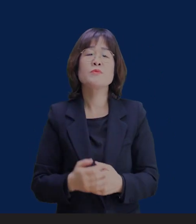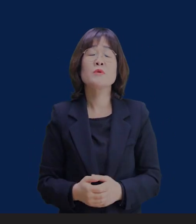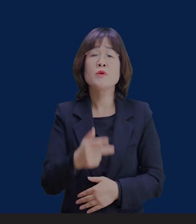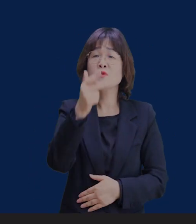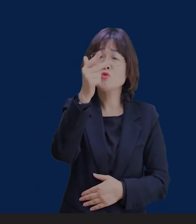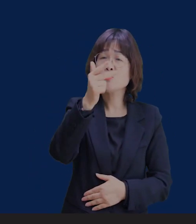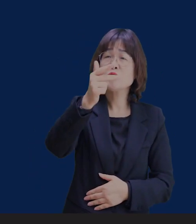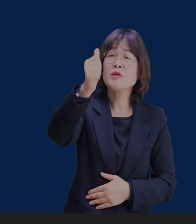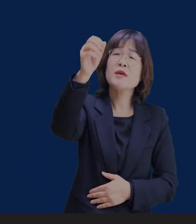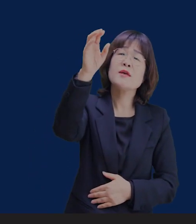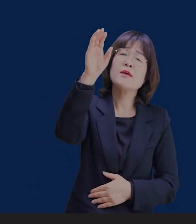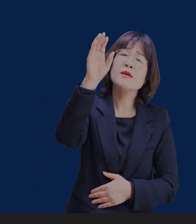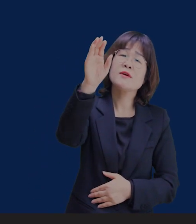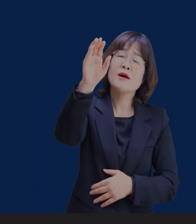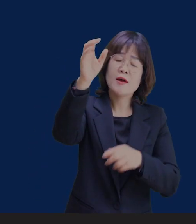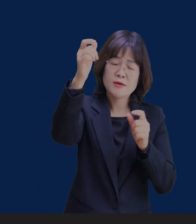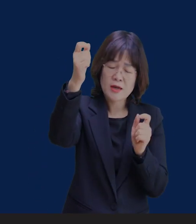번 더. 주께 가까이,